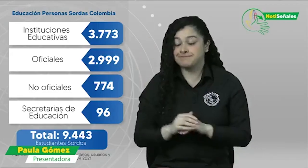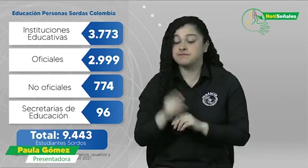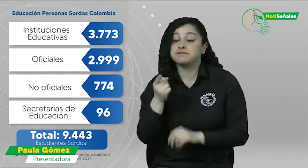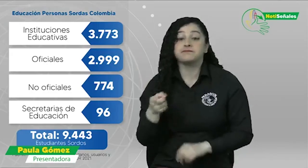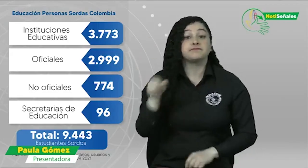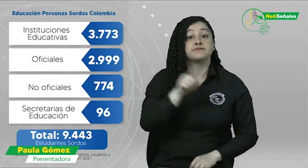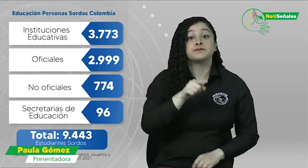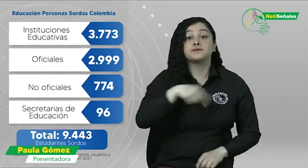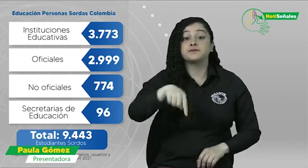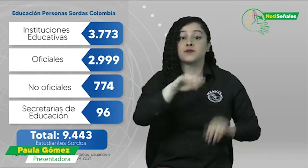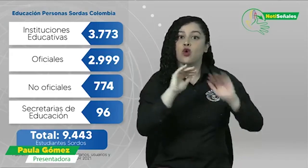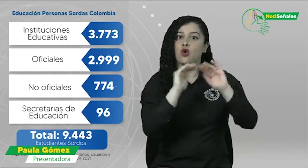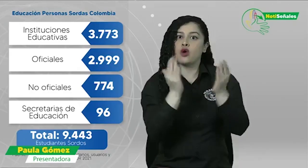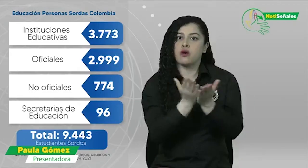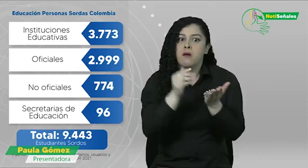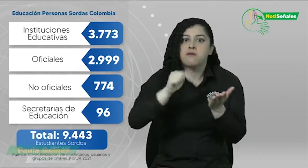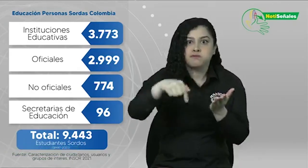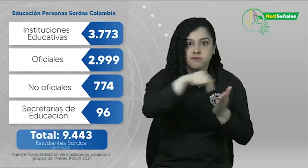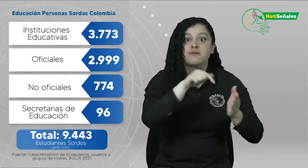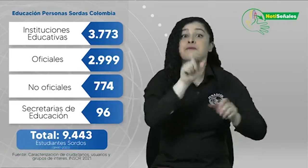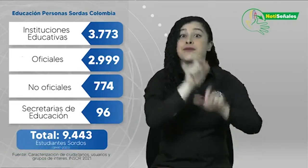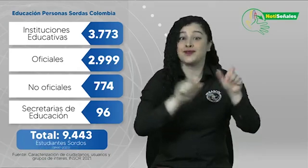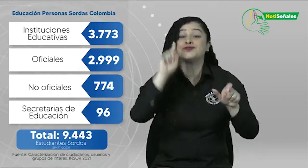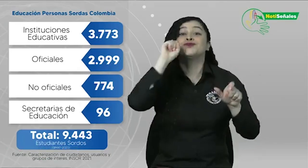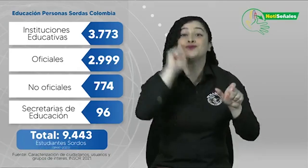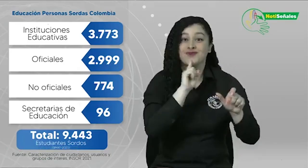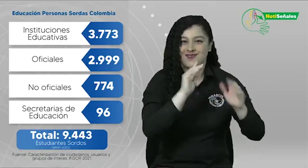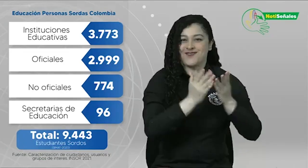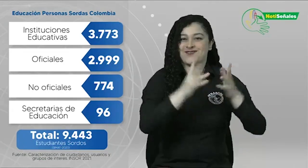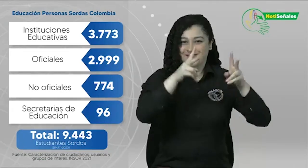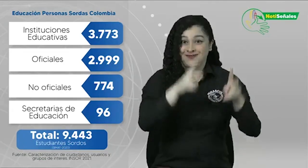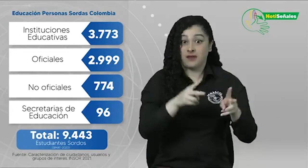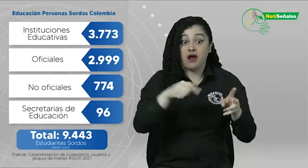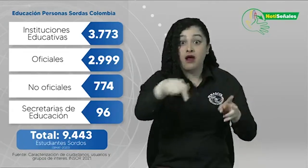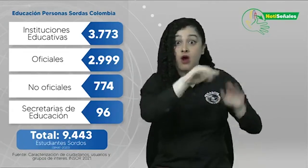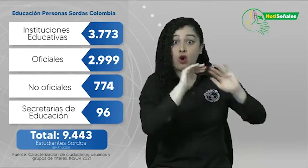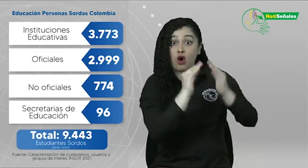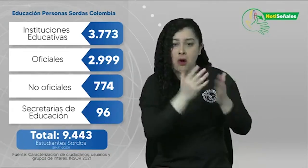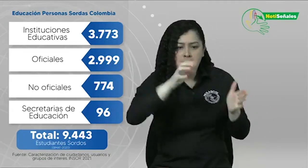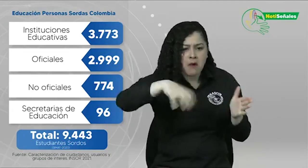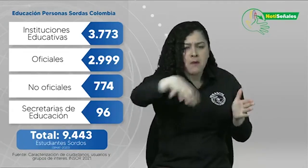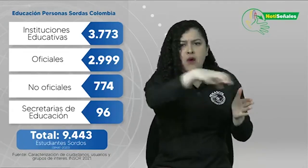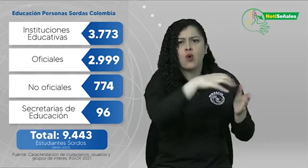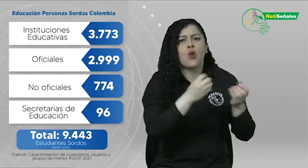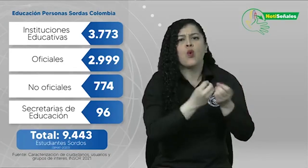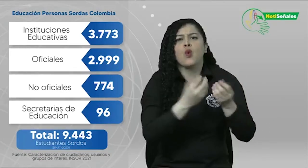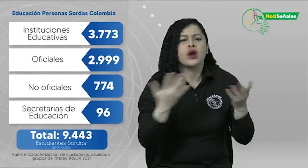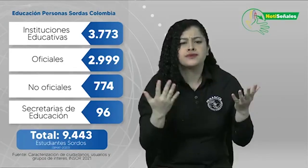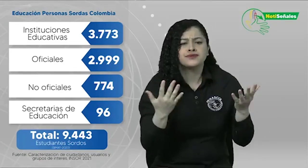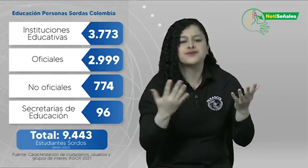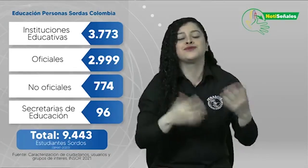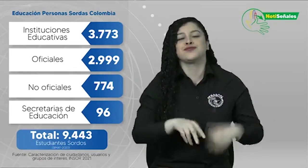2.999 colegios públicos. Además, las personas sordas también están en colegios privados.